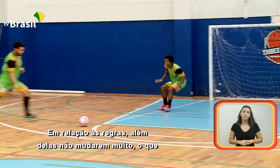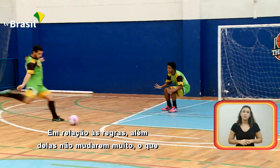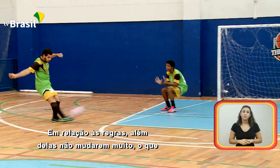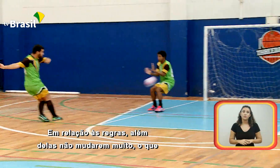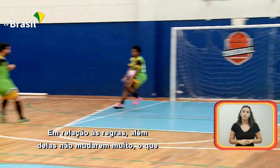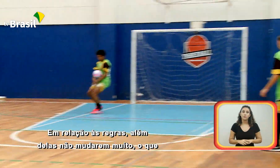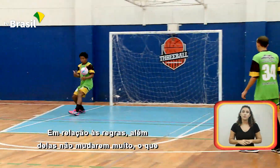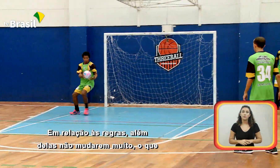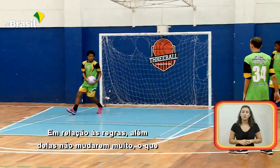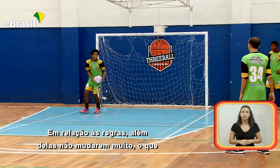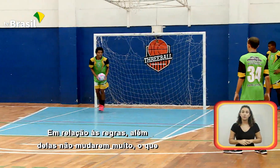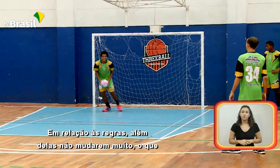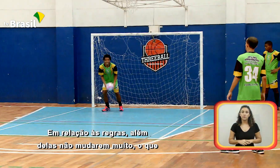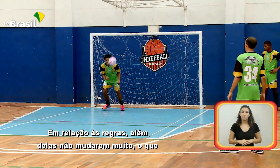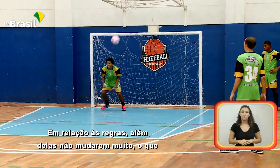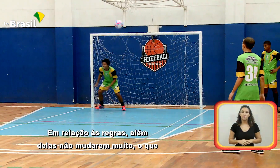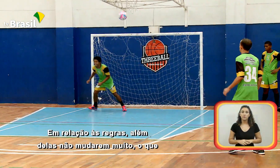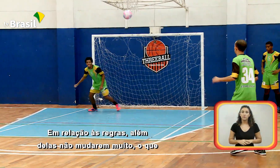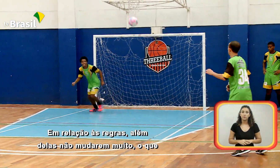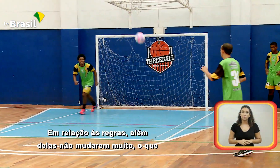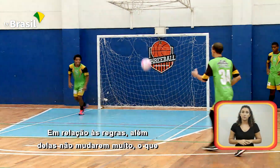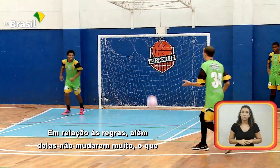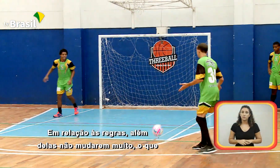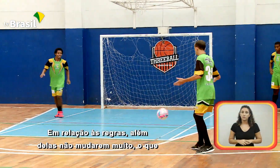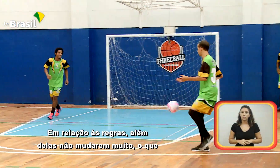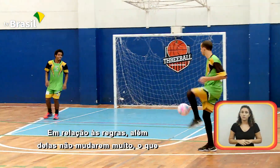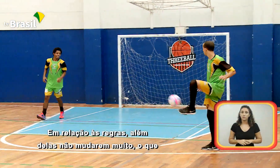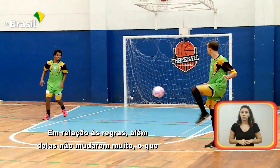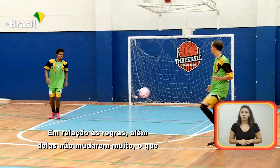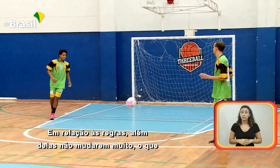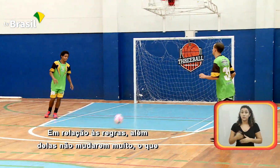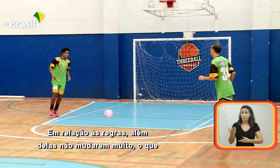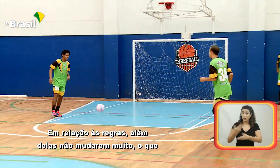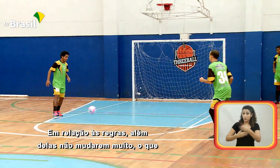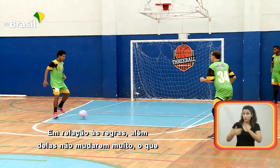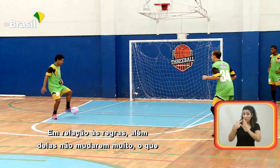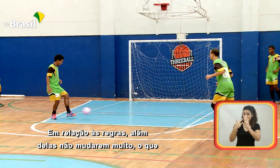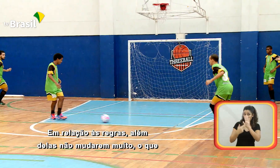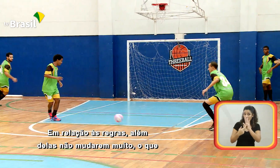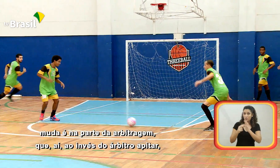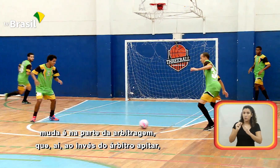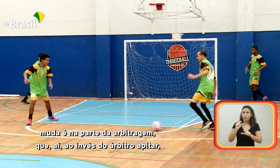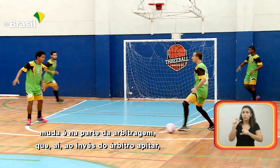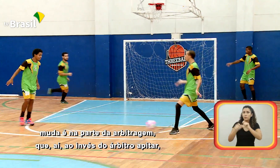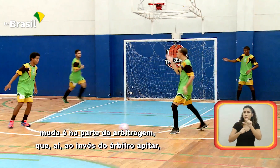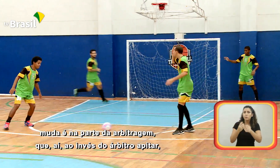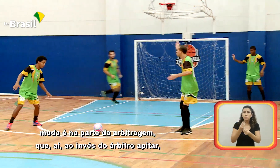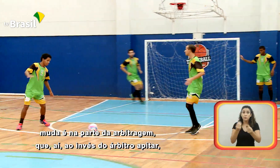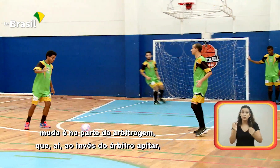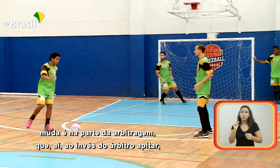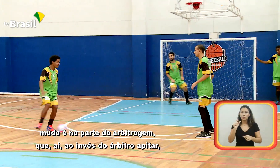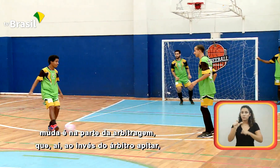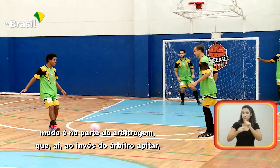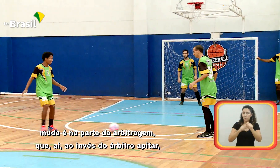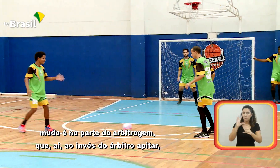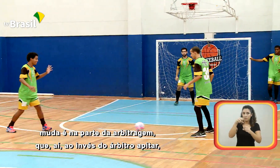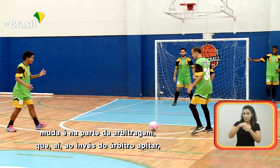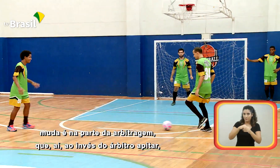relação, né, às regras, né, além delas não mudarem muito, o que muda é na parte da arbitragem, que